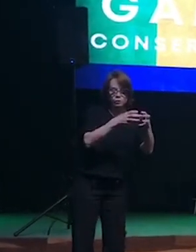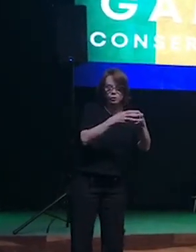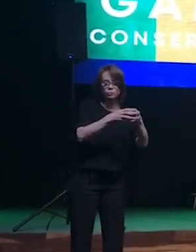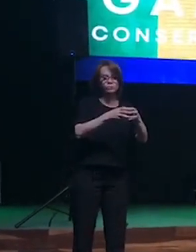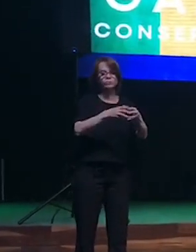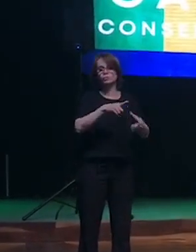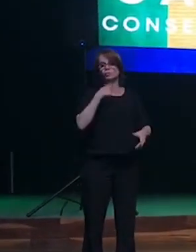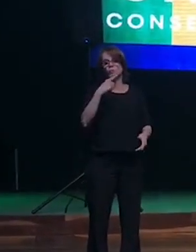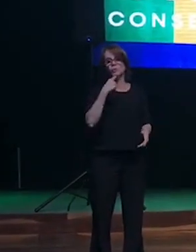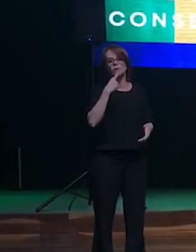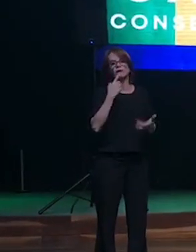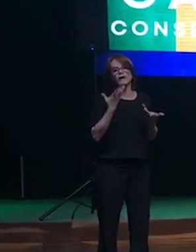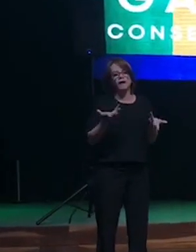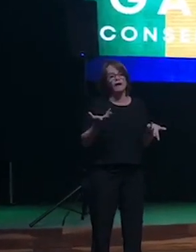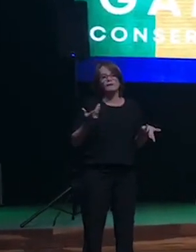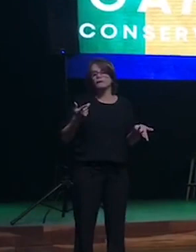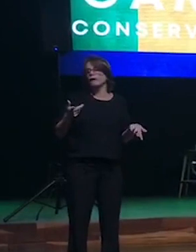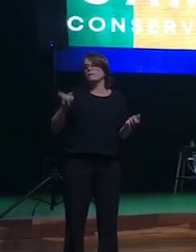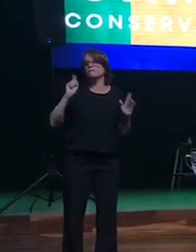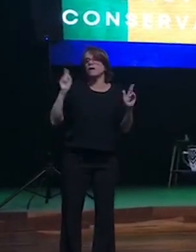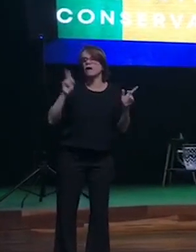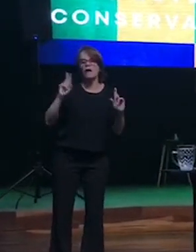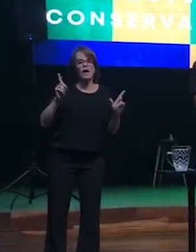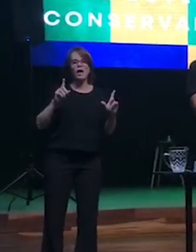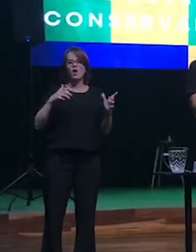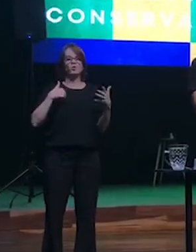Eles não conseguem conviver com essa ideia.